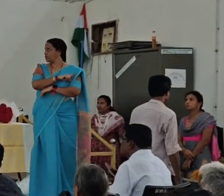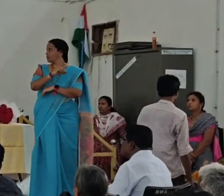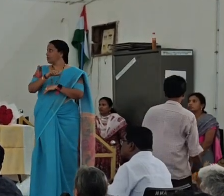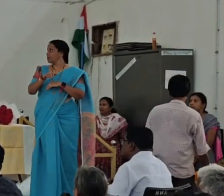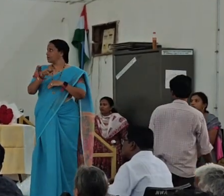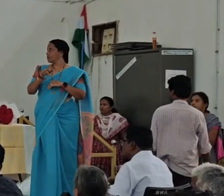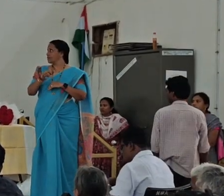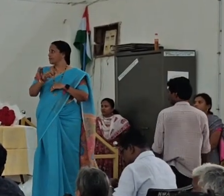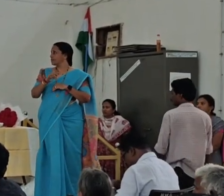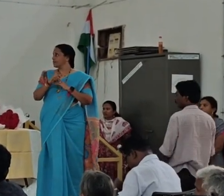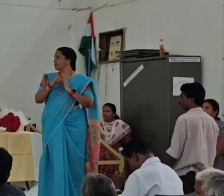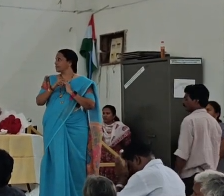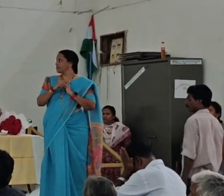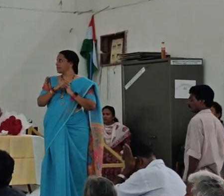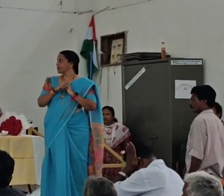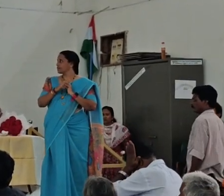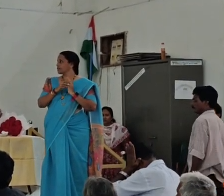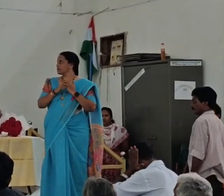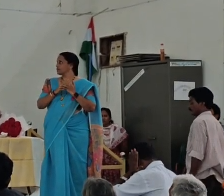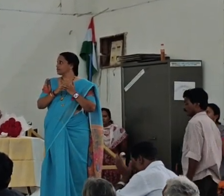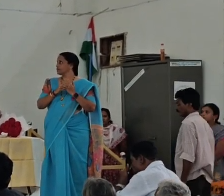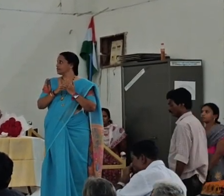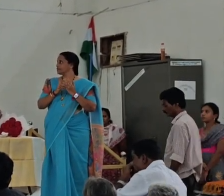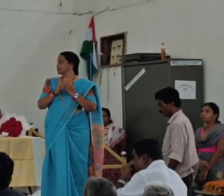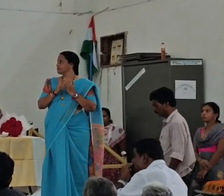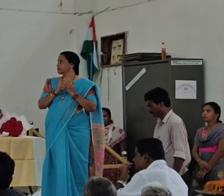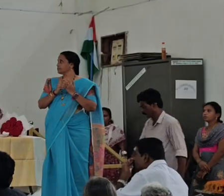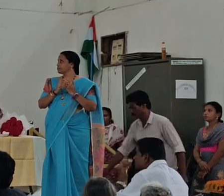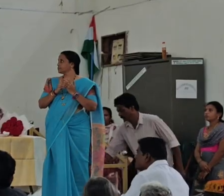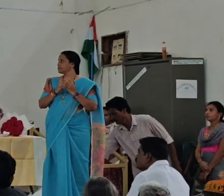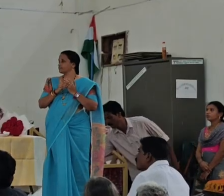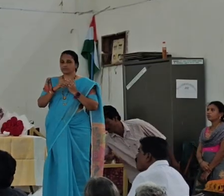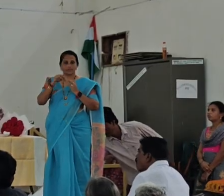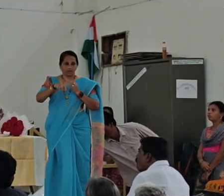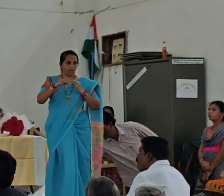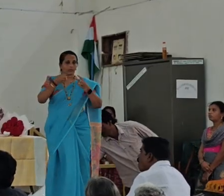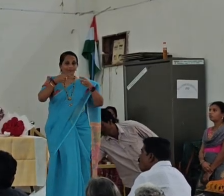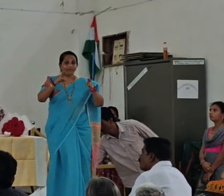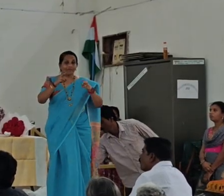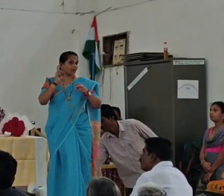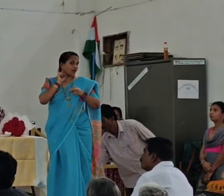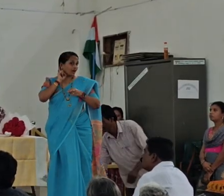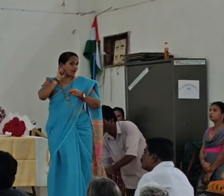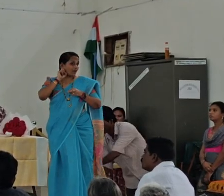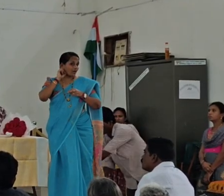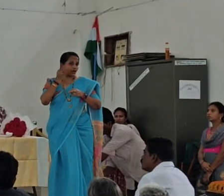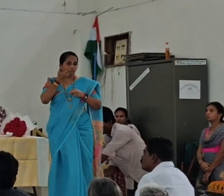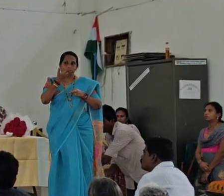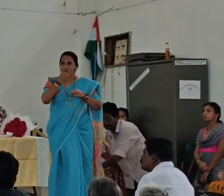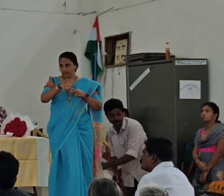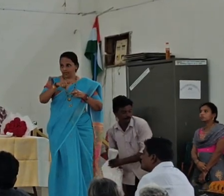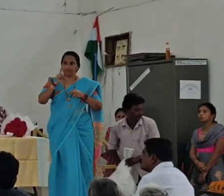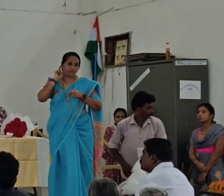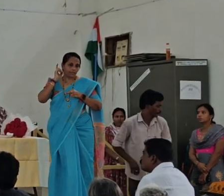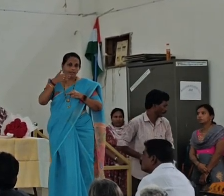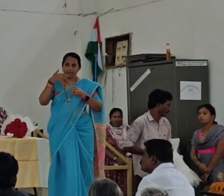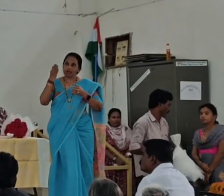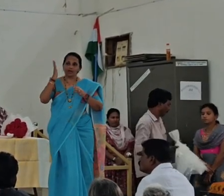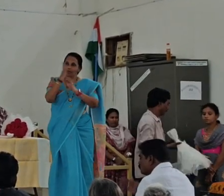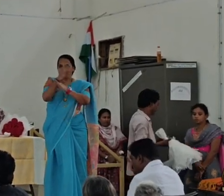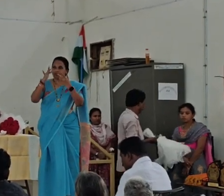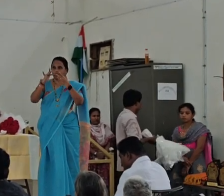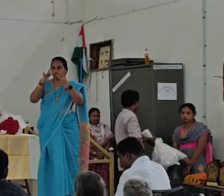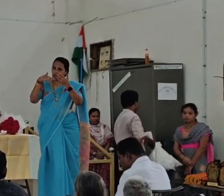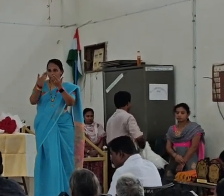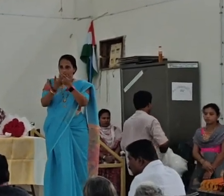ఉందో దాని ద్వారా మన విద్యార్థులకు అందరికీ కూడా ఉచిత ఉపకరణాలు పంపిణీ చేయడం జరుగుతుంది. ఆన్లైన్ ద్వారా ఎవరైతే అప్లై చేశారో